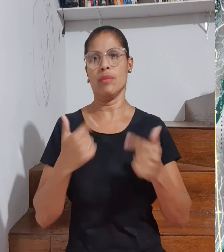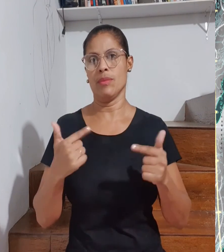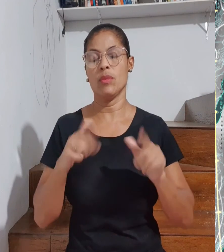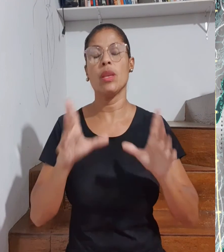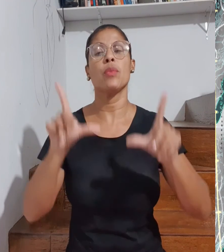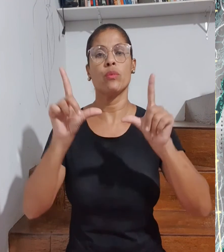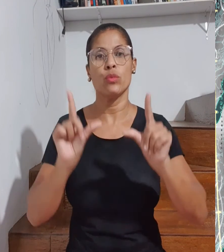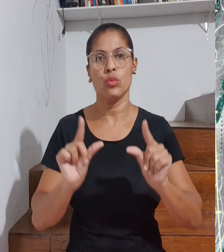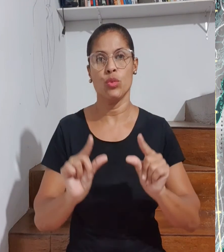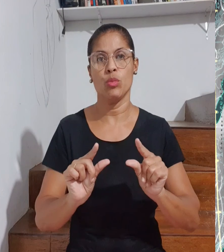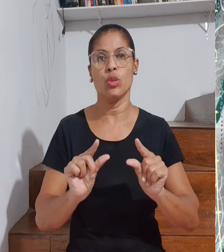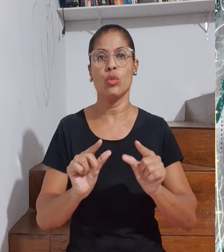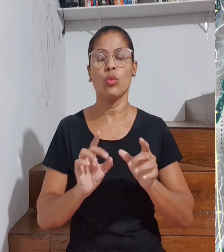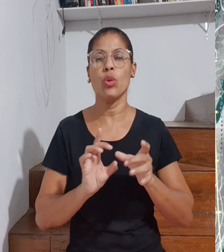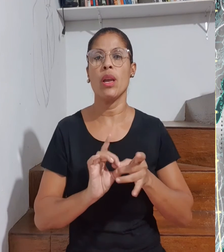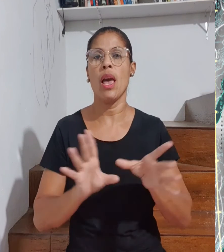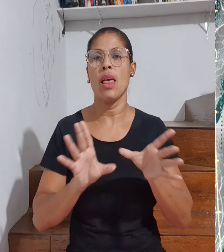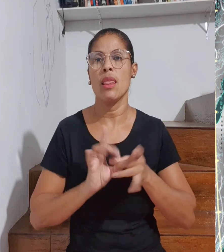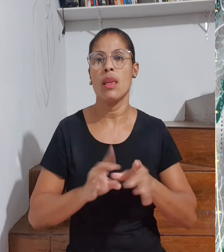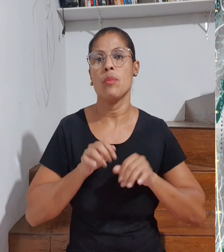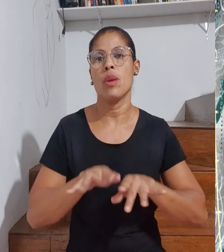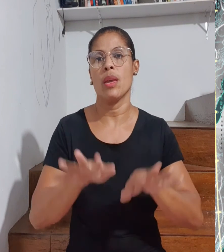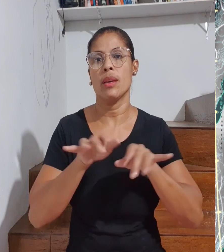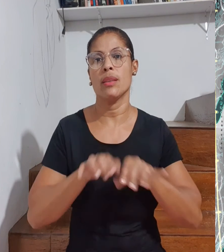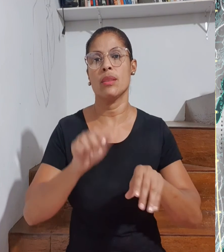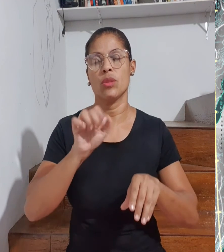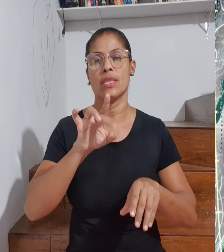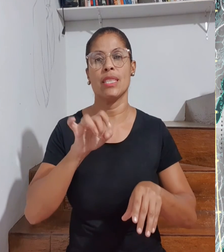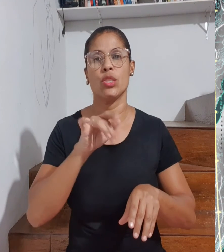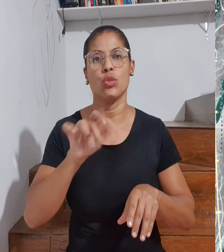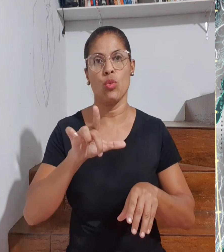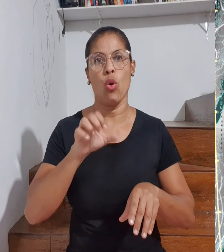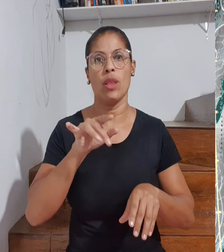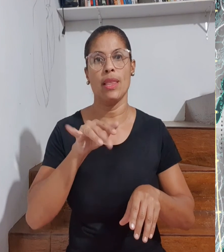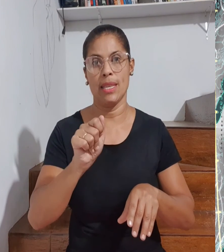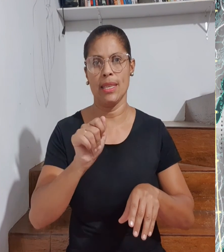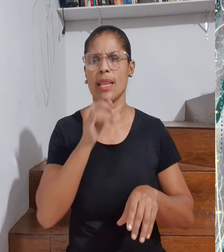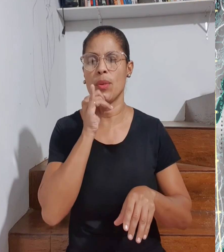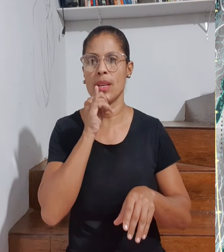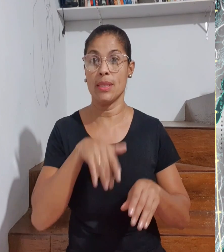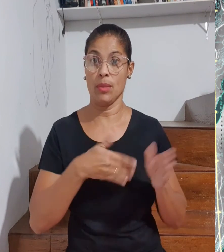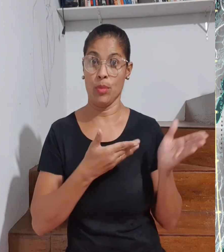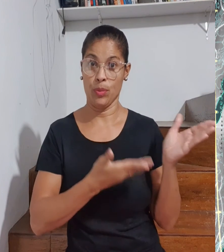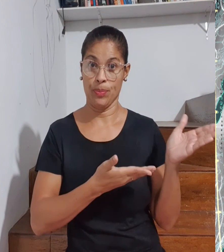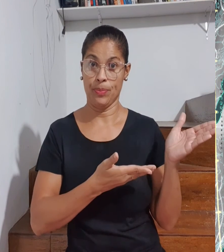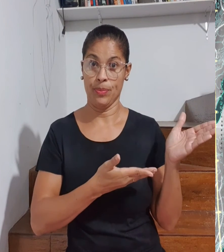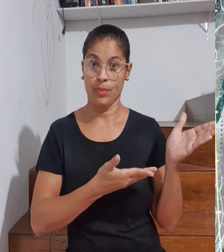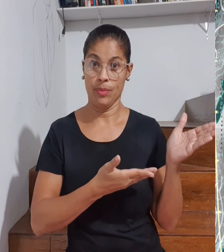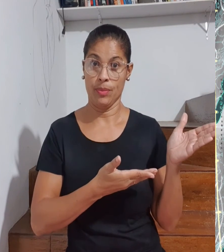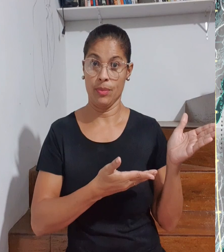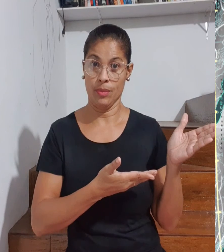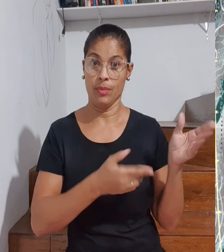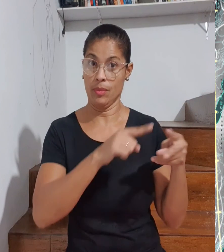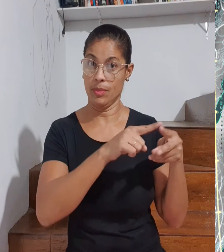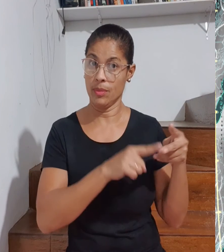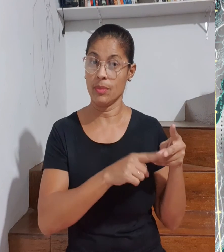receptor, mas diminuem a disponibilidade da acetilcolina na fenda sináptica. Como exemplo, nós temos o